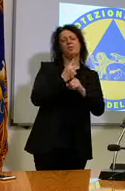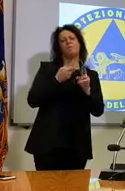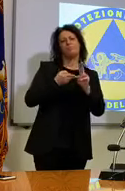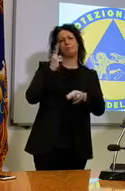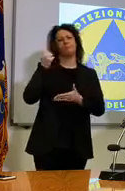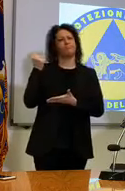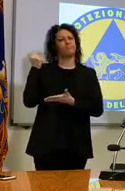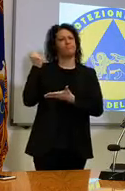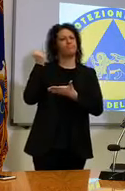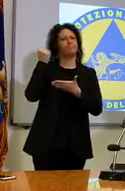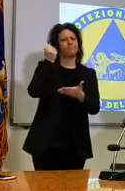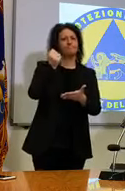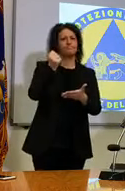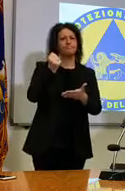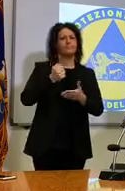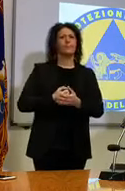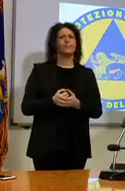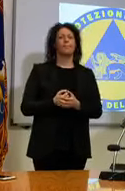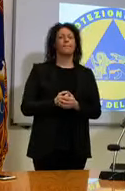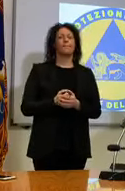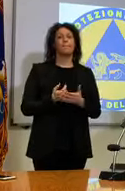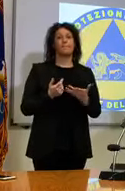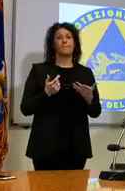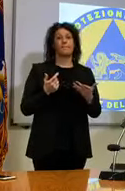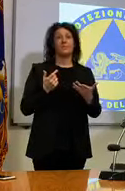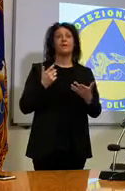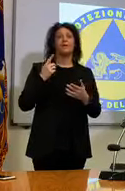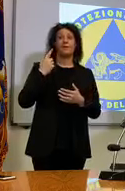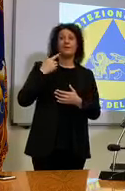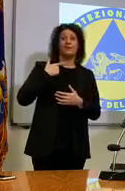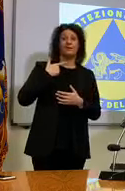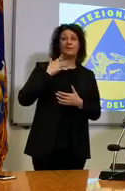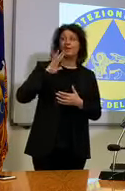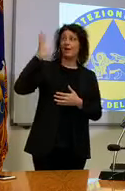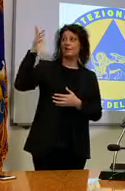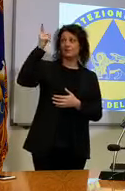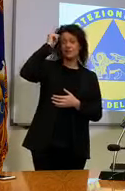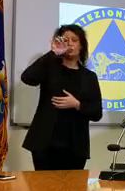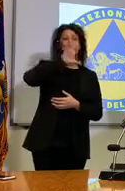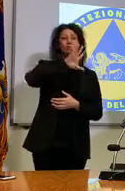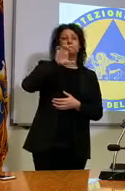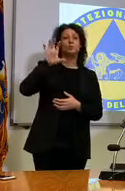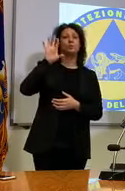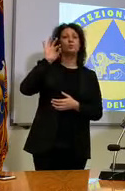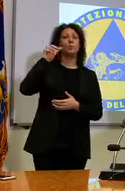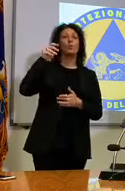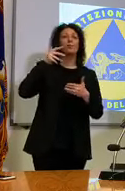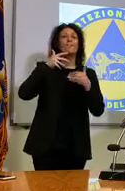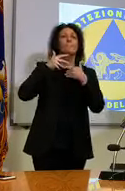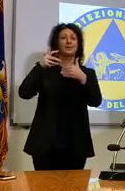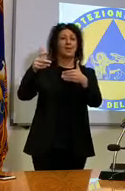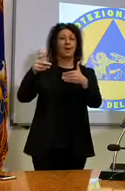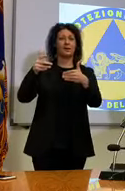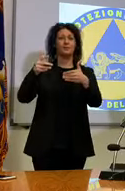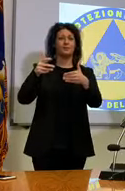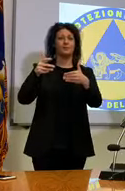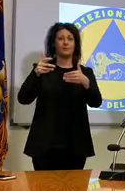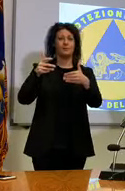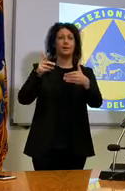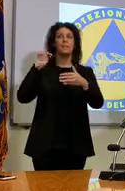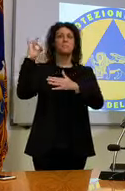che abbiamo un partner europeo che mette 550 dei miliardi, esattamente la metà degli Stati Uniti,